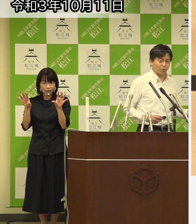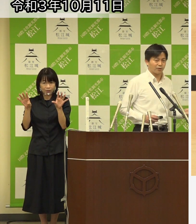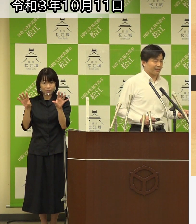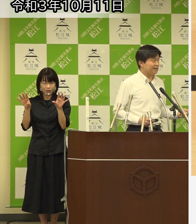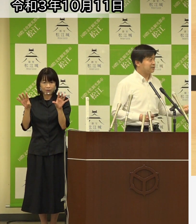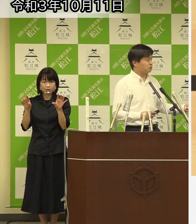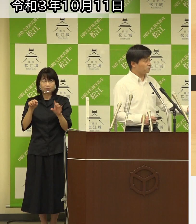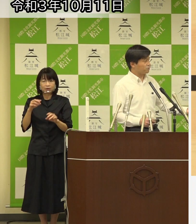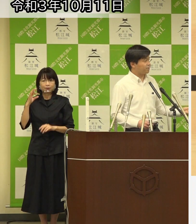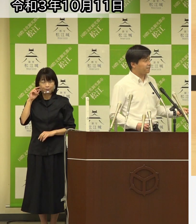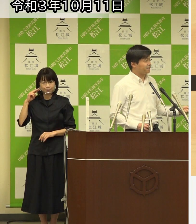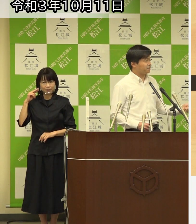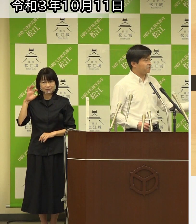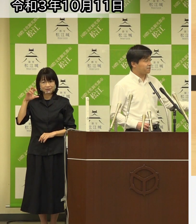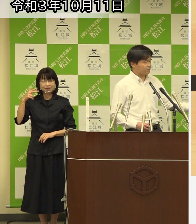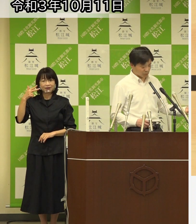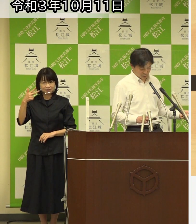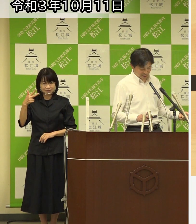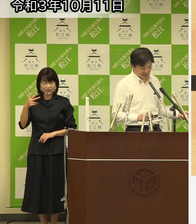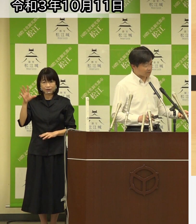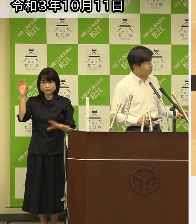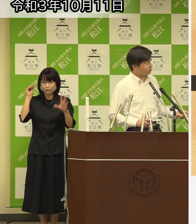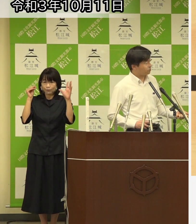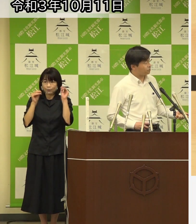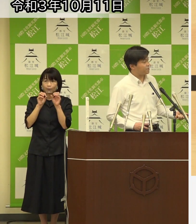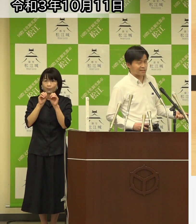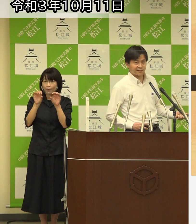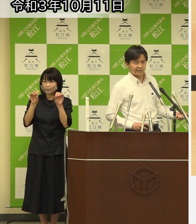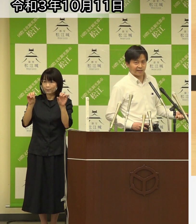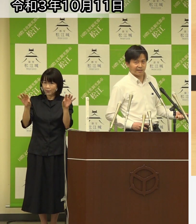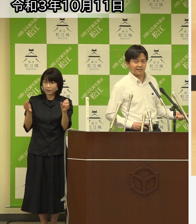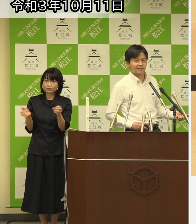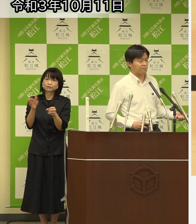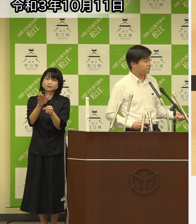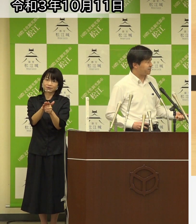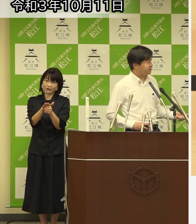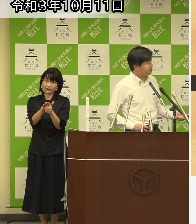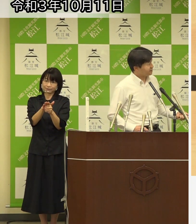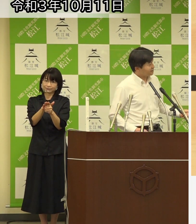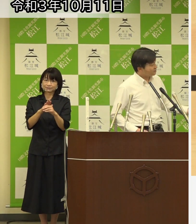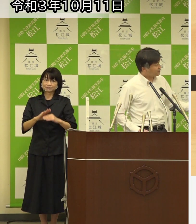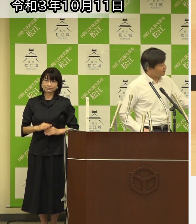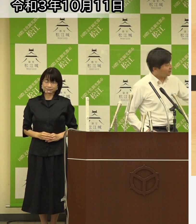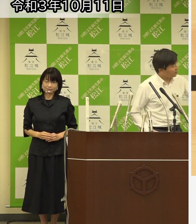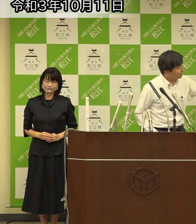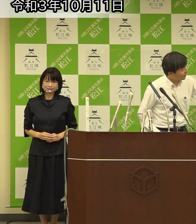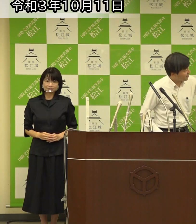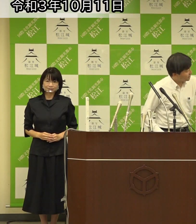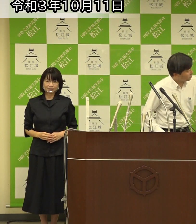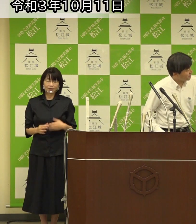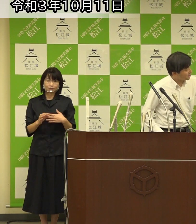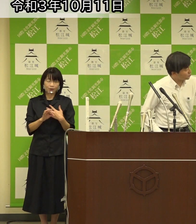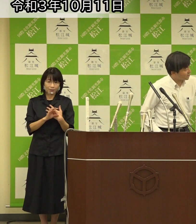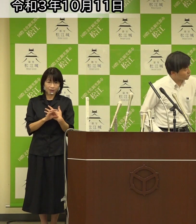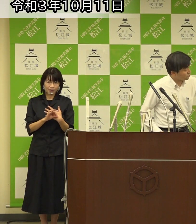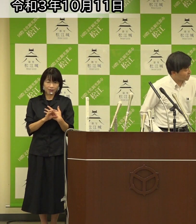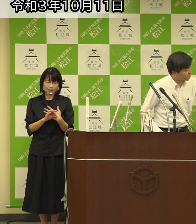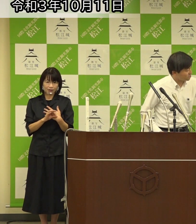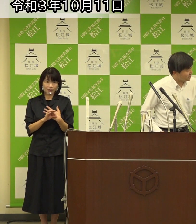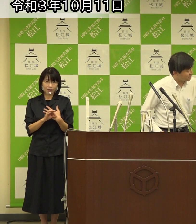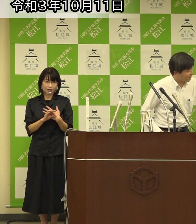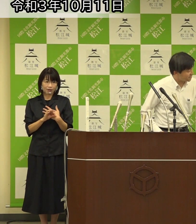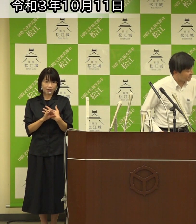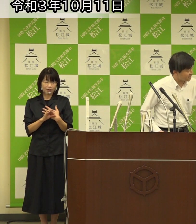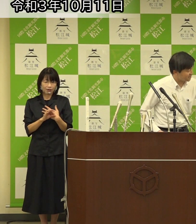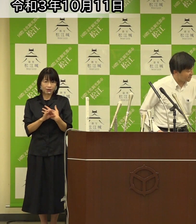松江市の方から登録していただいた皆さんに情報発信する機能を追加させていただきました。具体的にはこれが10月1